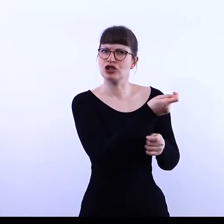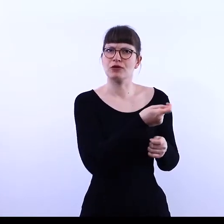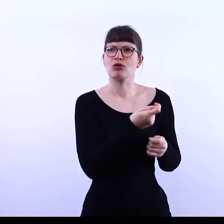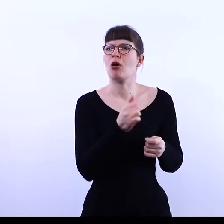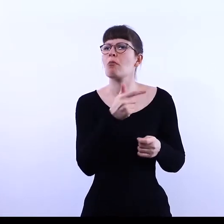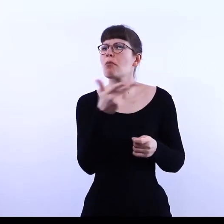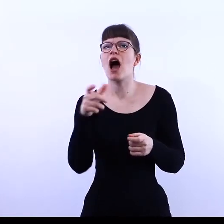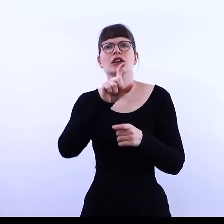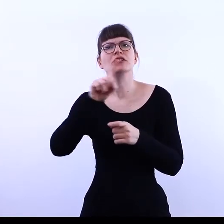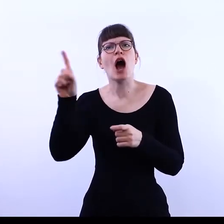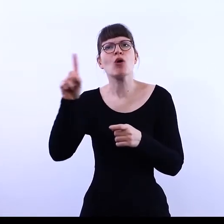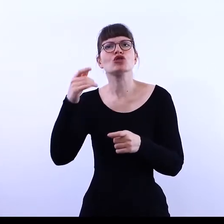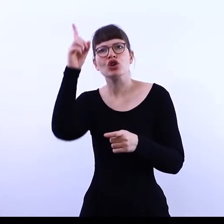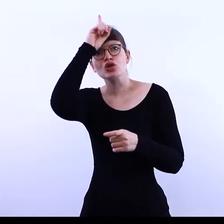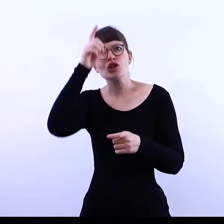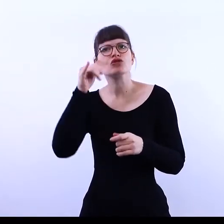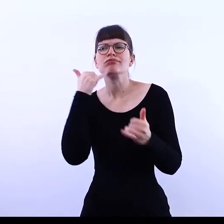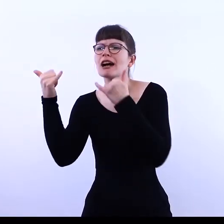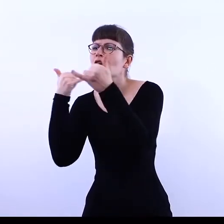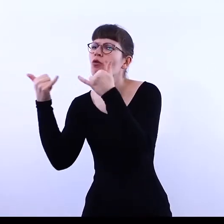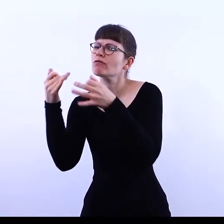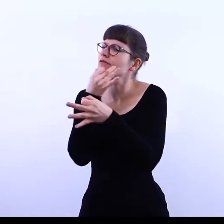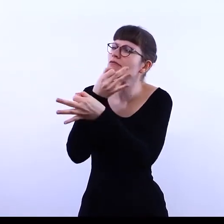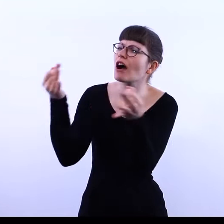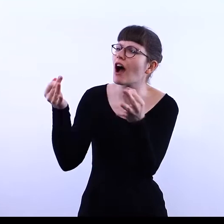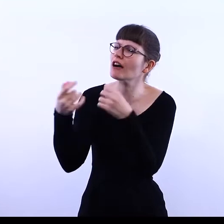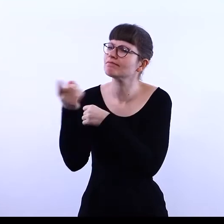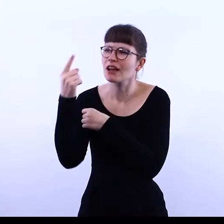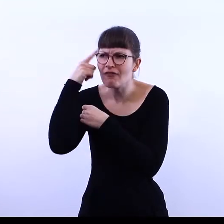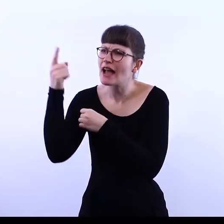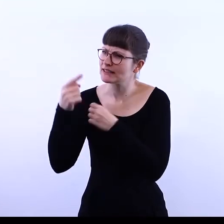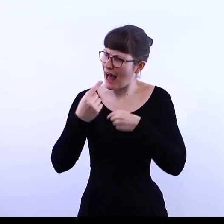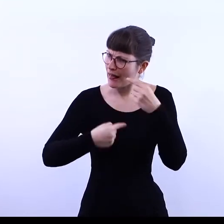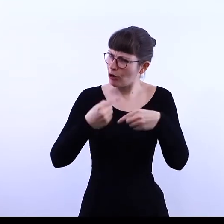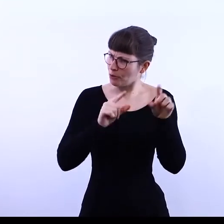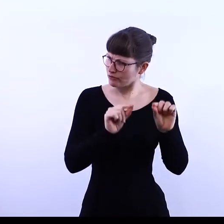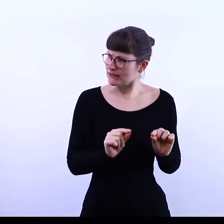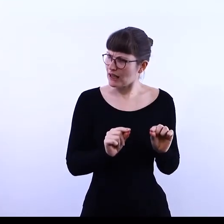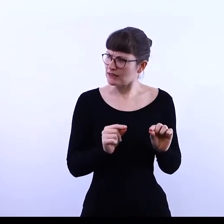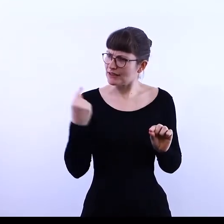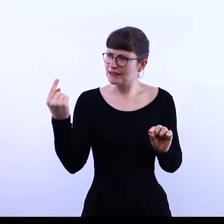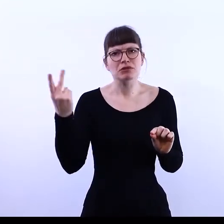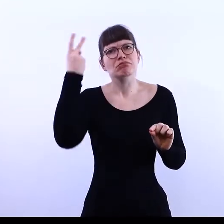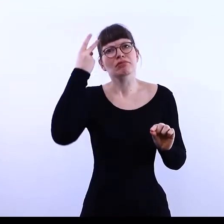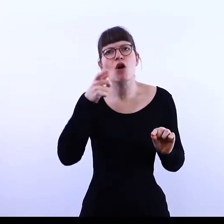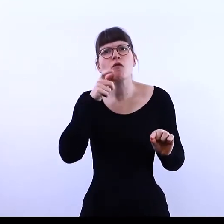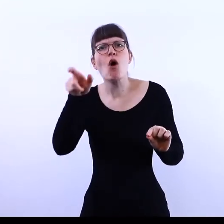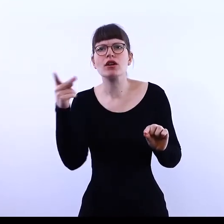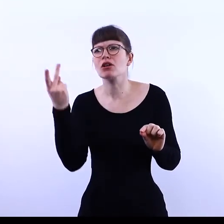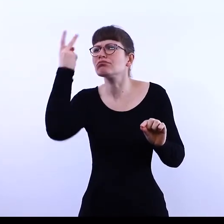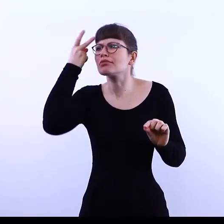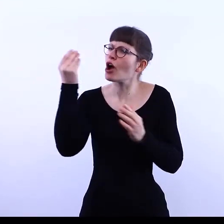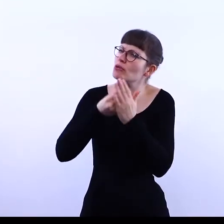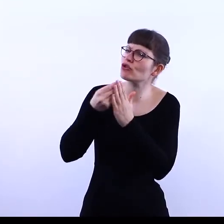Telefon angerufen und gefragt, wissen Sie, was ein Algorithmus ist? Fällt Ihnen irgendein Wort, irgendeine Beschreibung dazu ein?